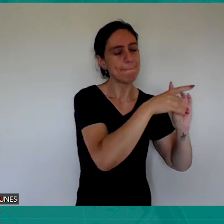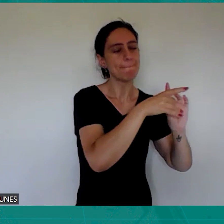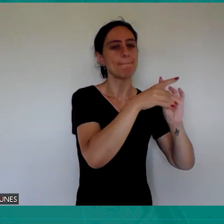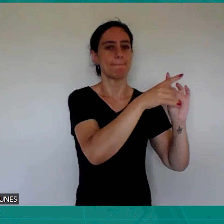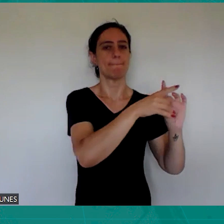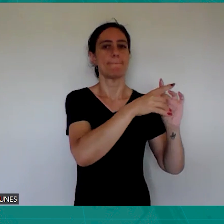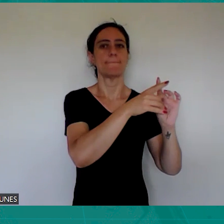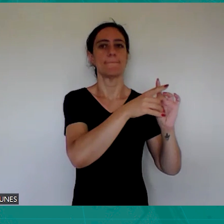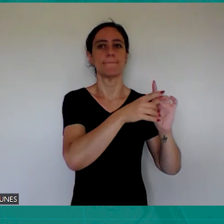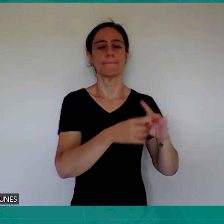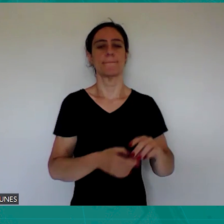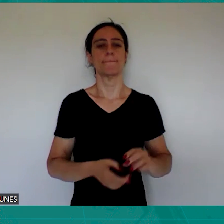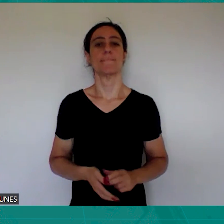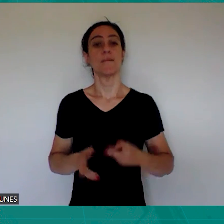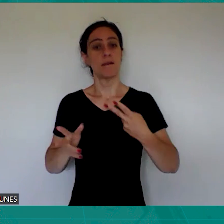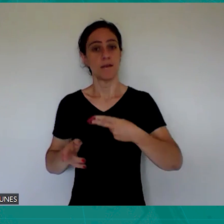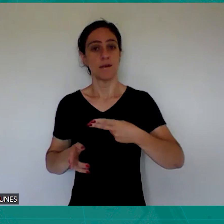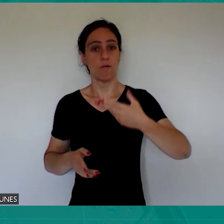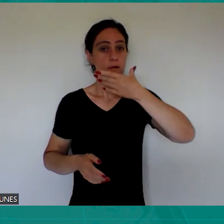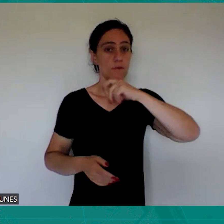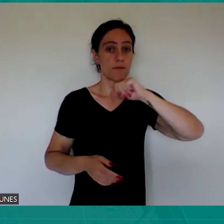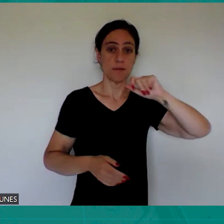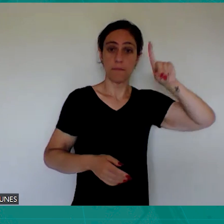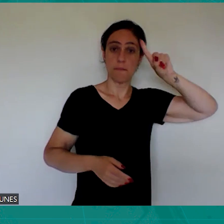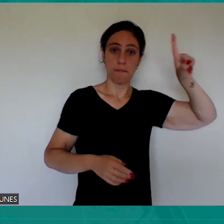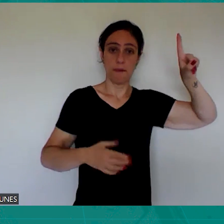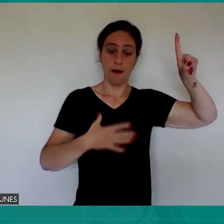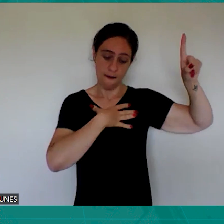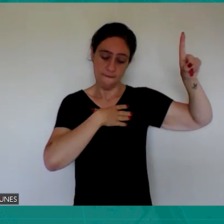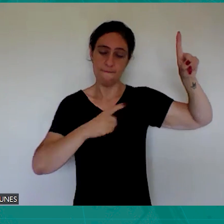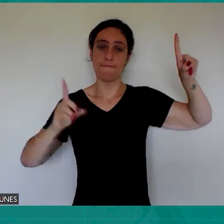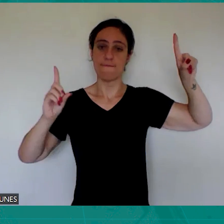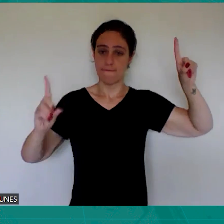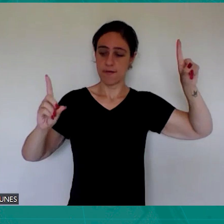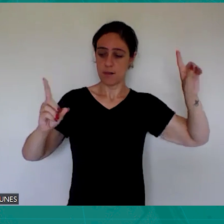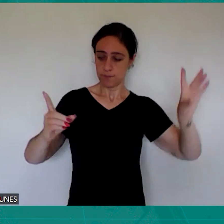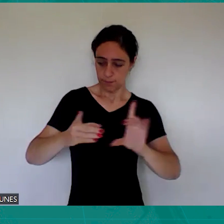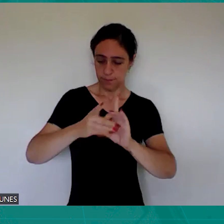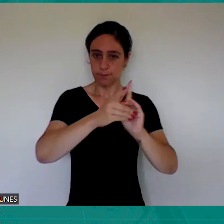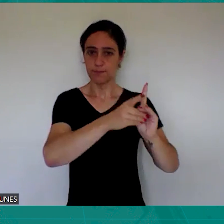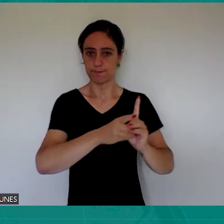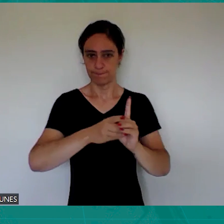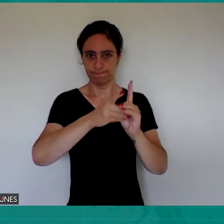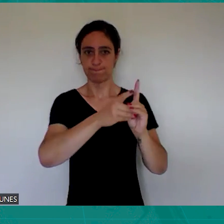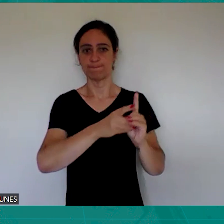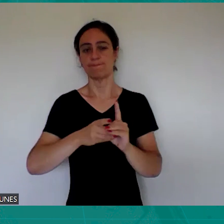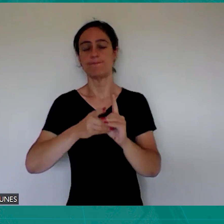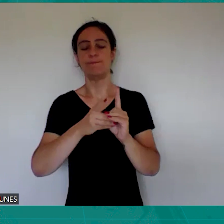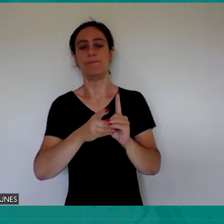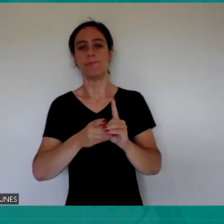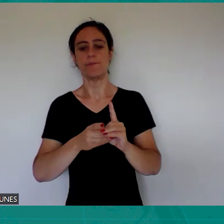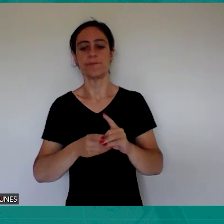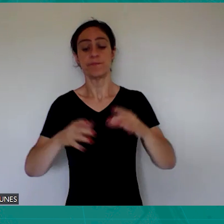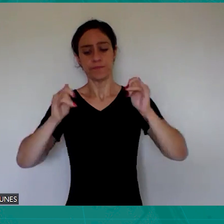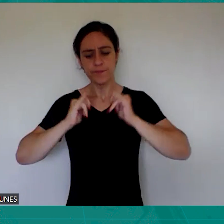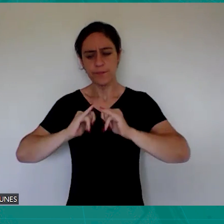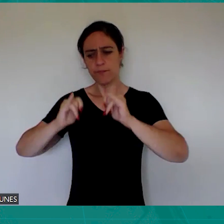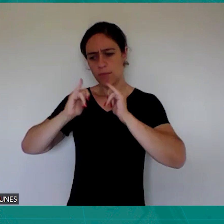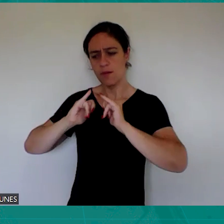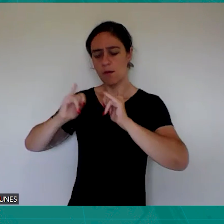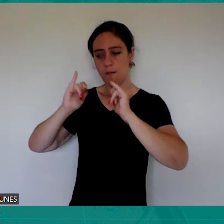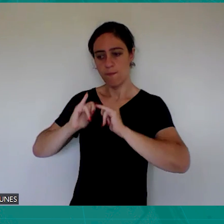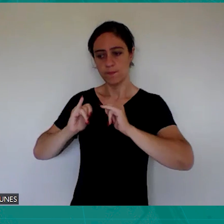Filho, né? Eu lhes tenho transmitido a glória que me tens dado, para que sejam um como nós o somos.